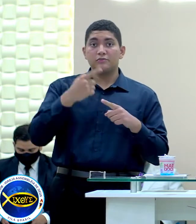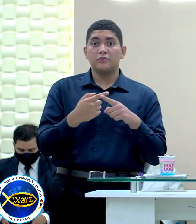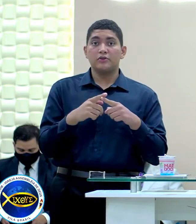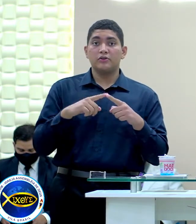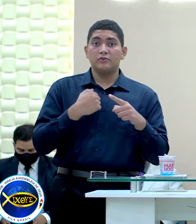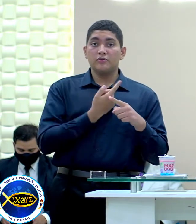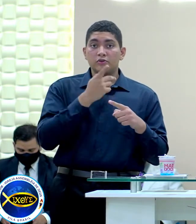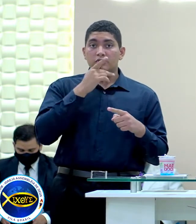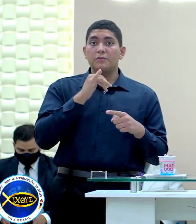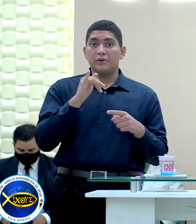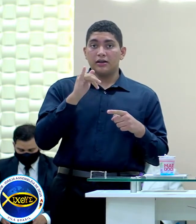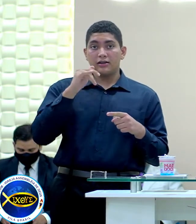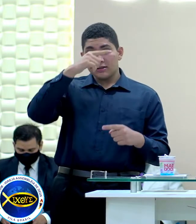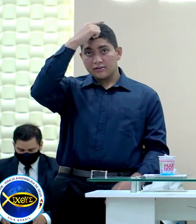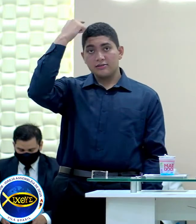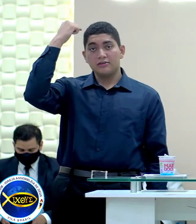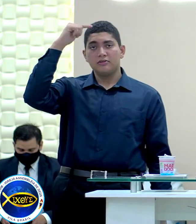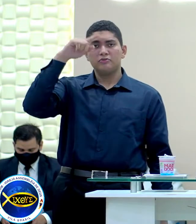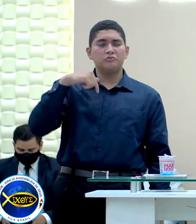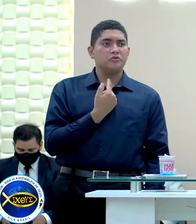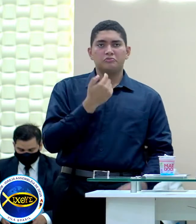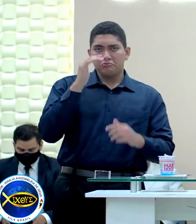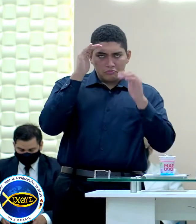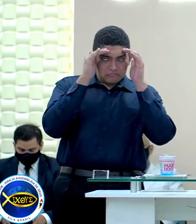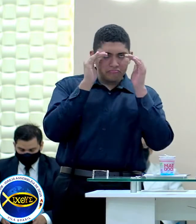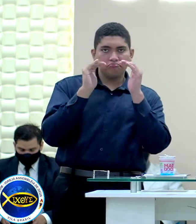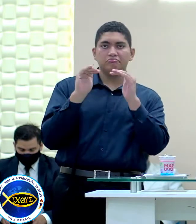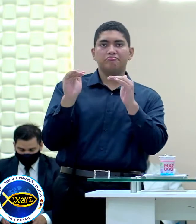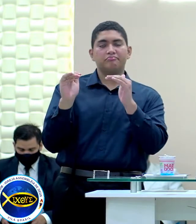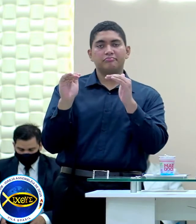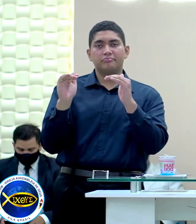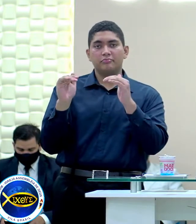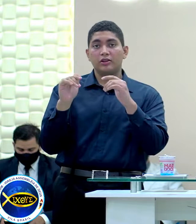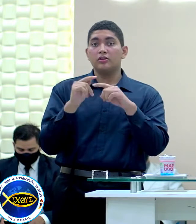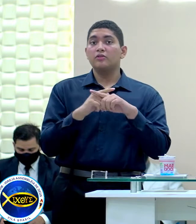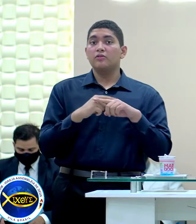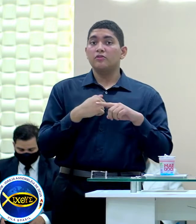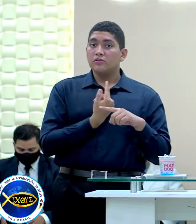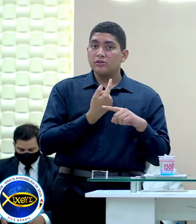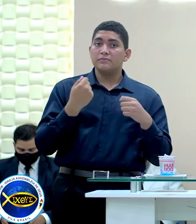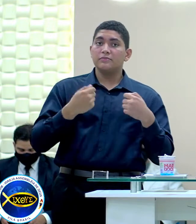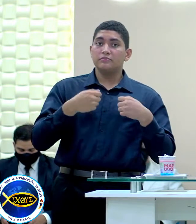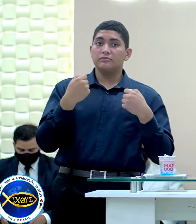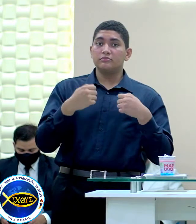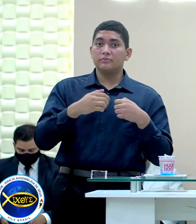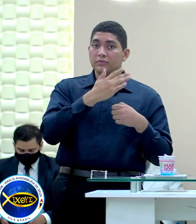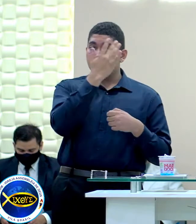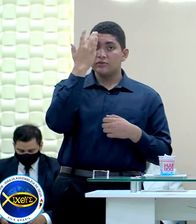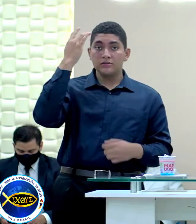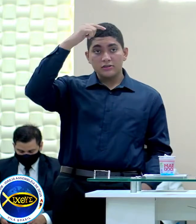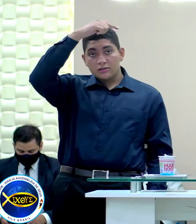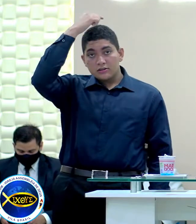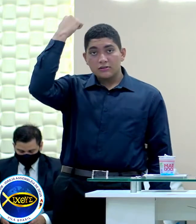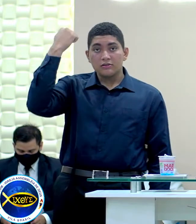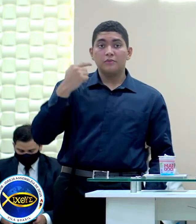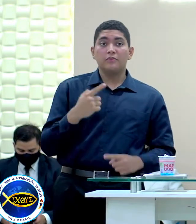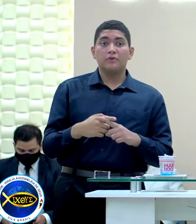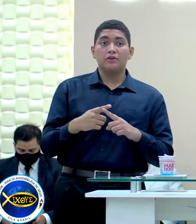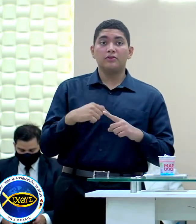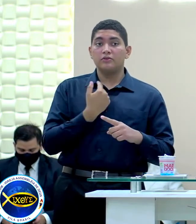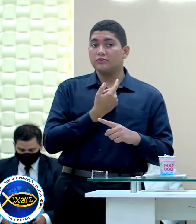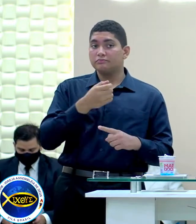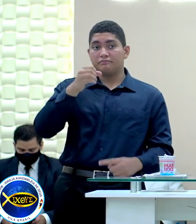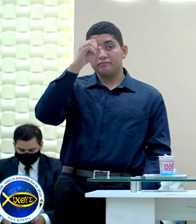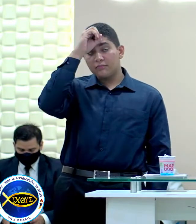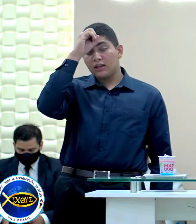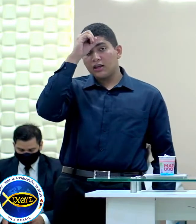santos porque nós não somos desobedientes, devemos ser santos porque nós não somos mais ignorantes. Mas é